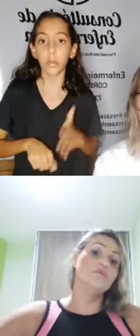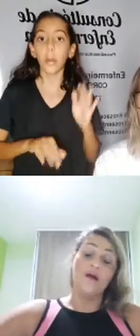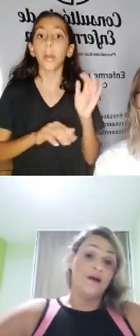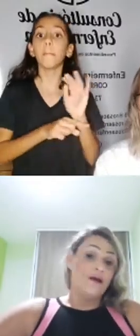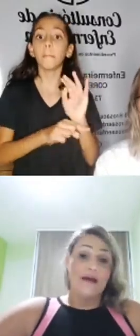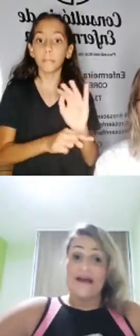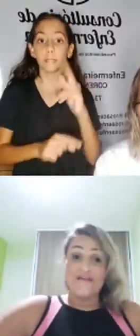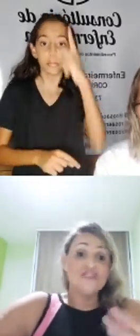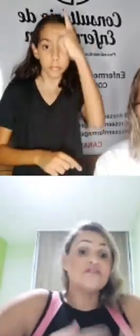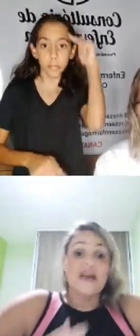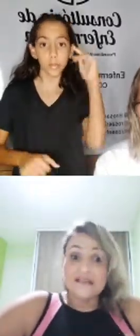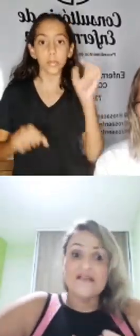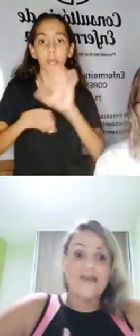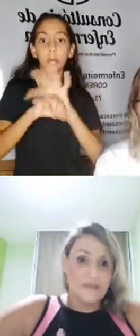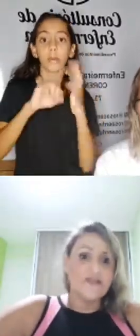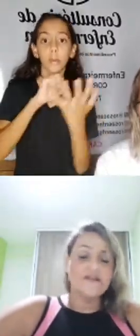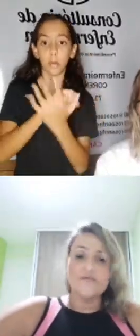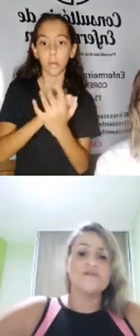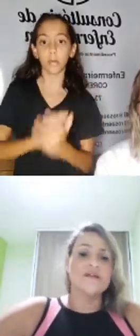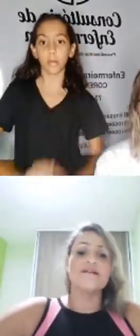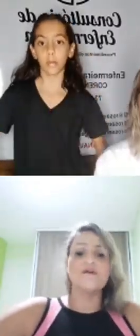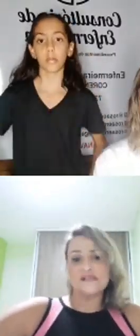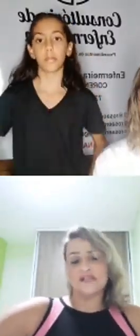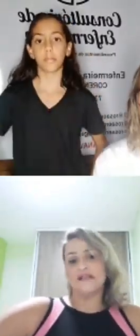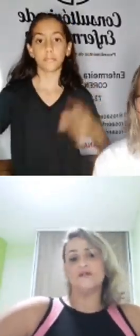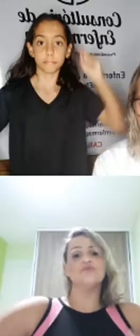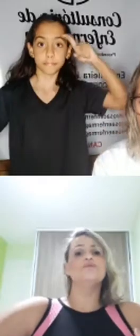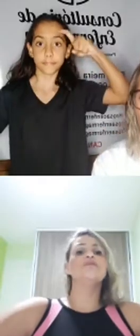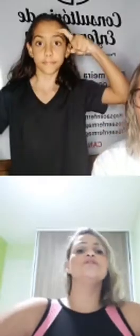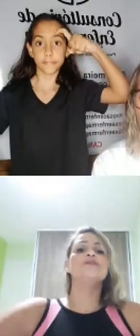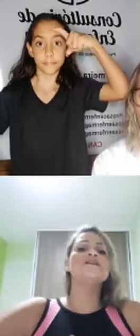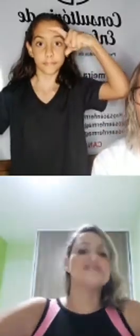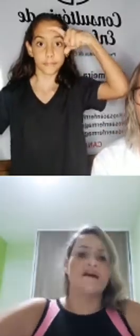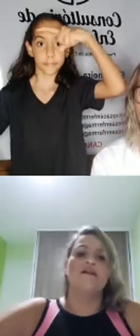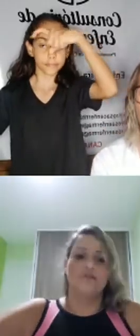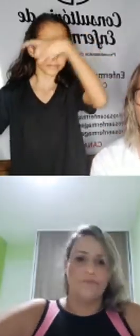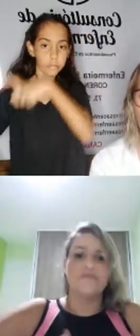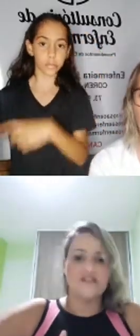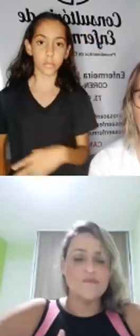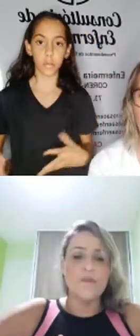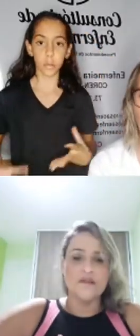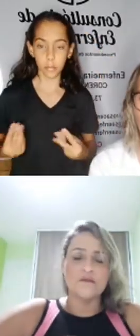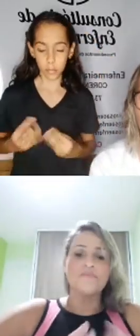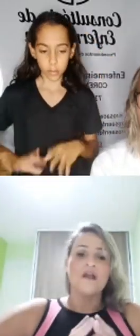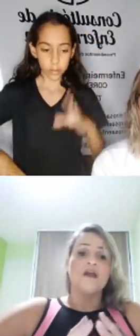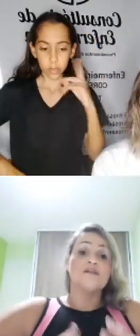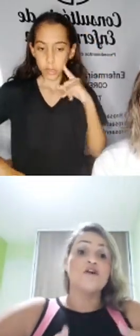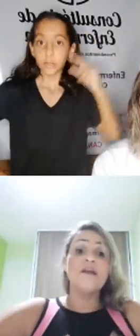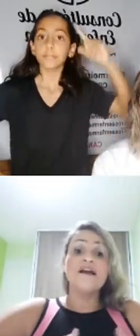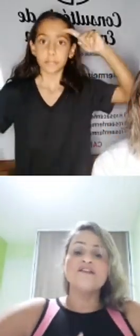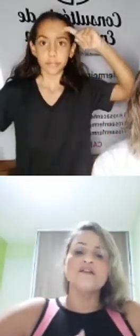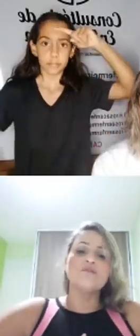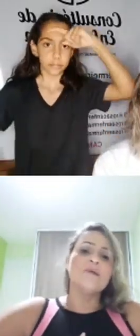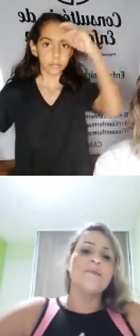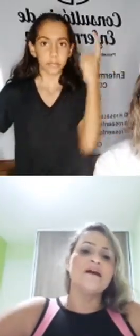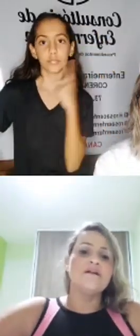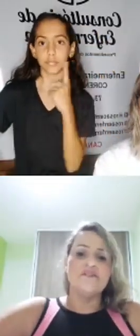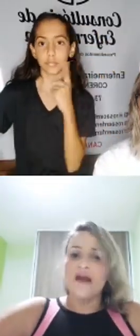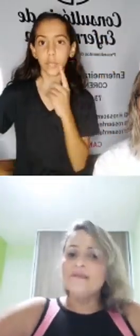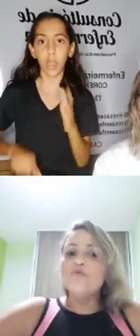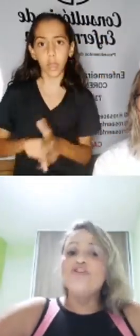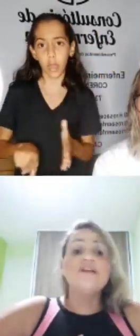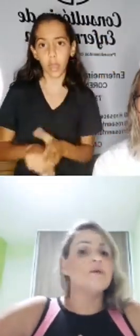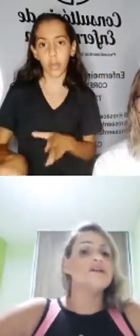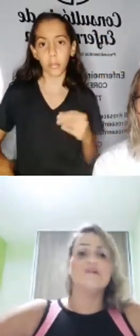como efetivar tratamentos, né? Ou seja, está tudo muito incerto nesse momento. Sobre a questão do bebê